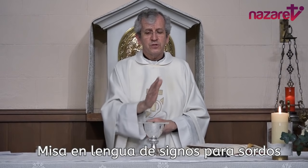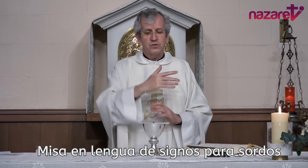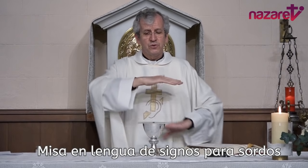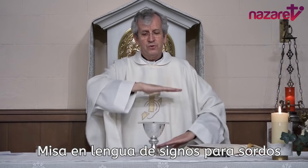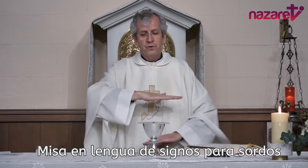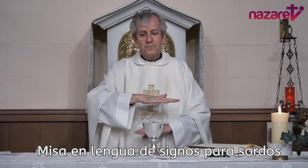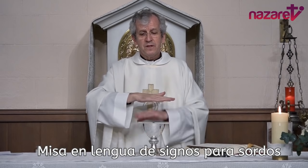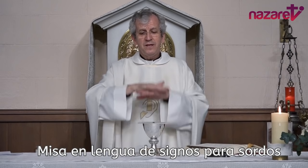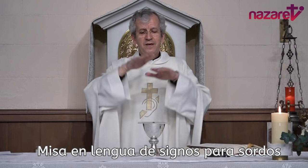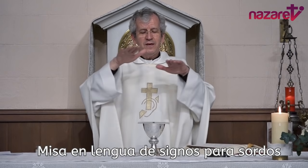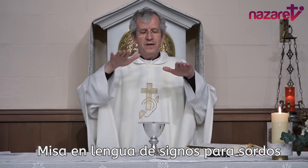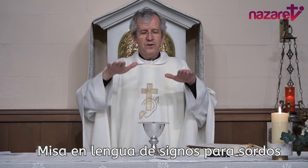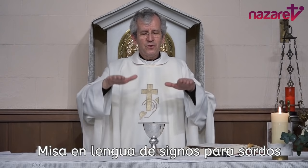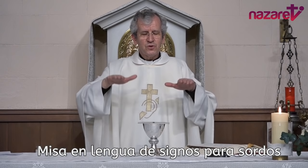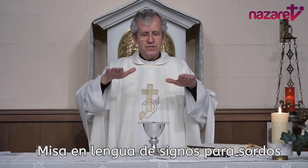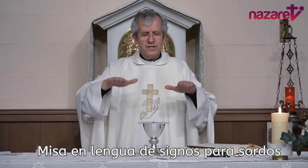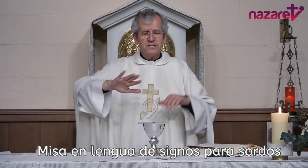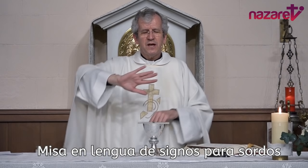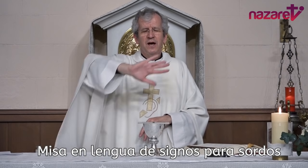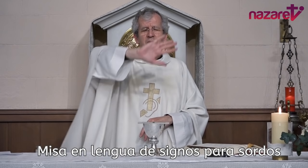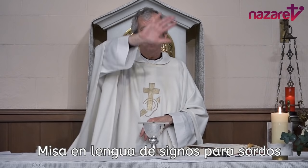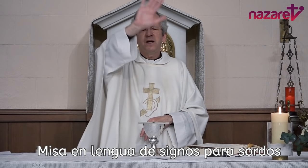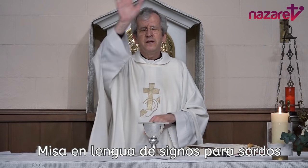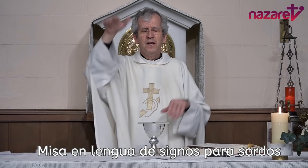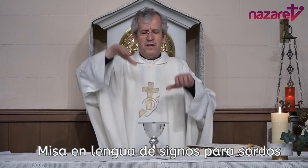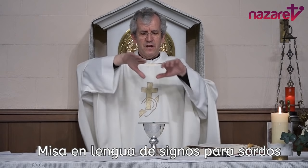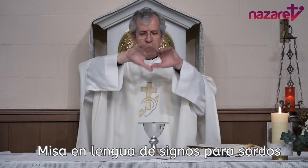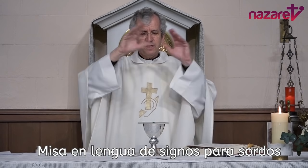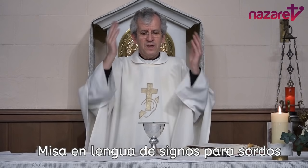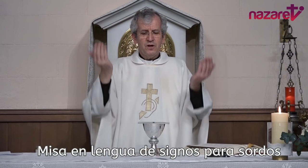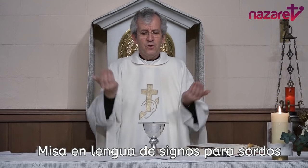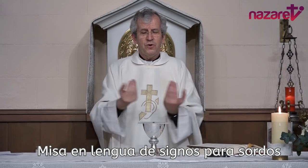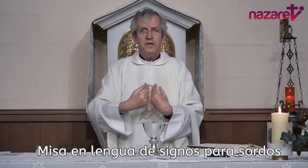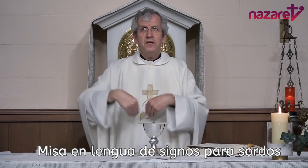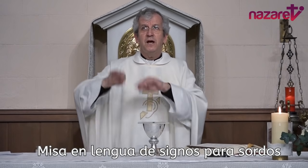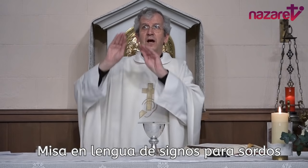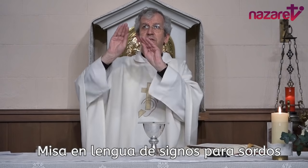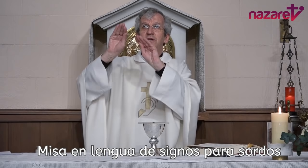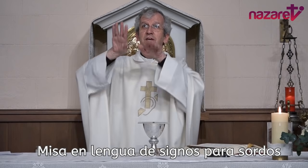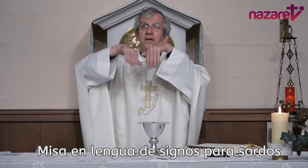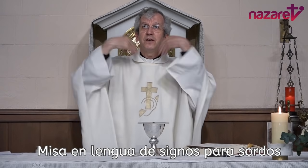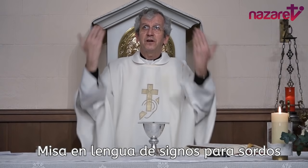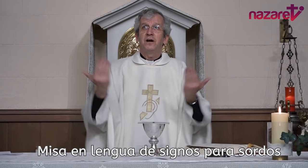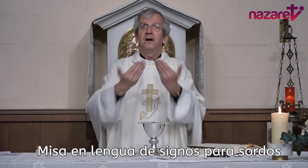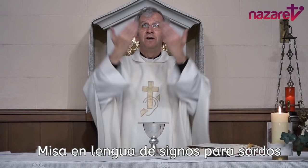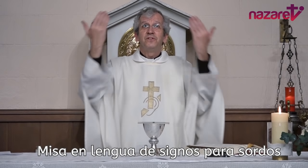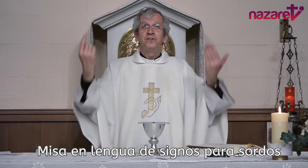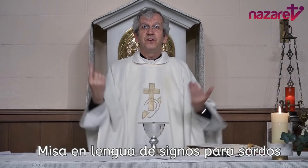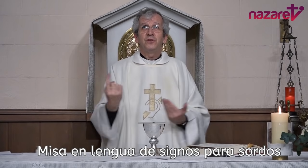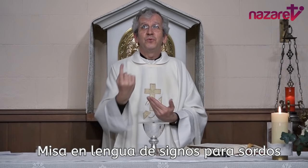universo. Llenos están el cielo y la tierra de